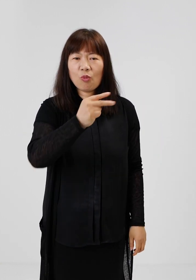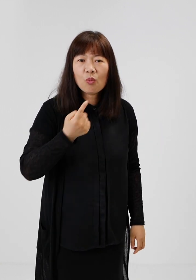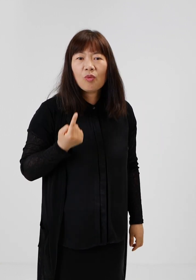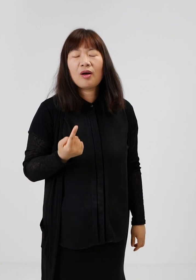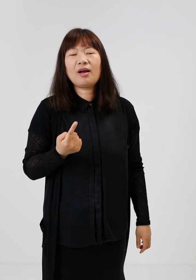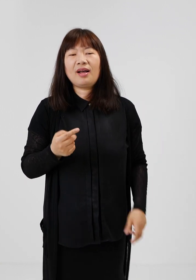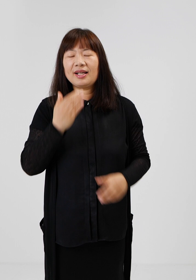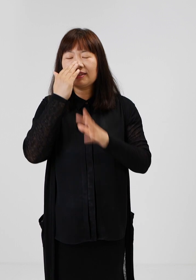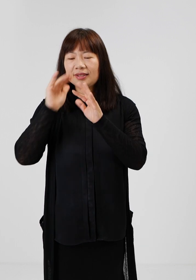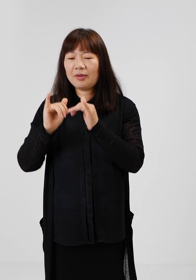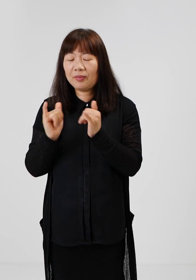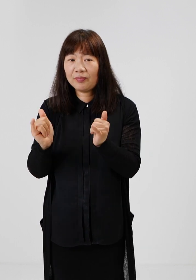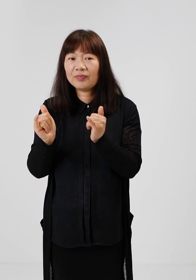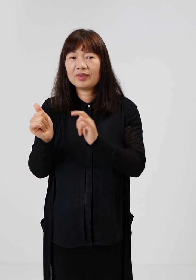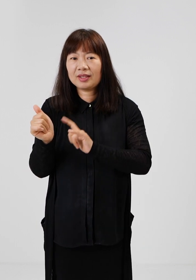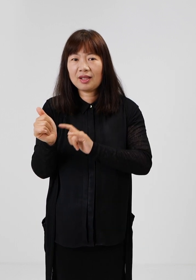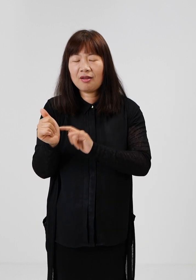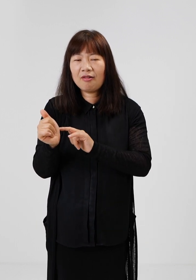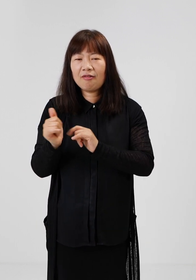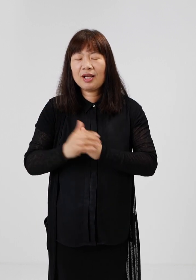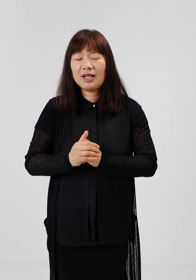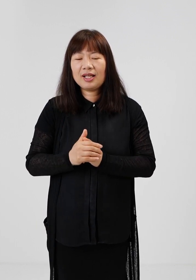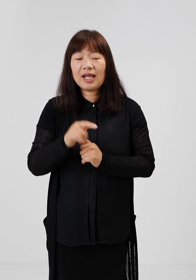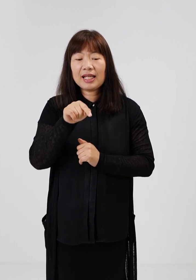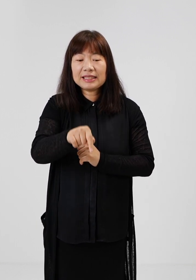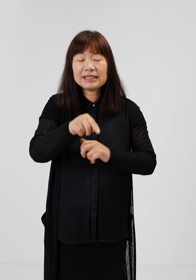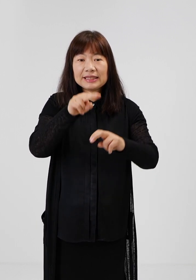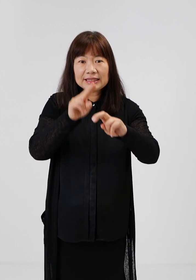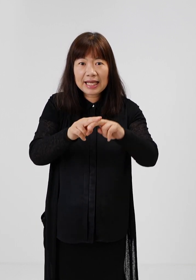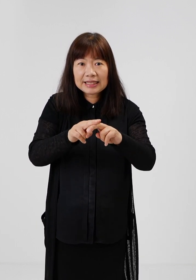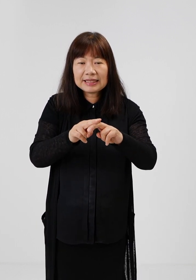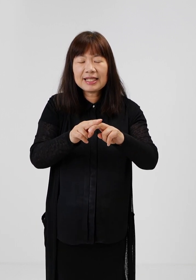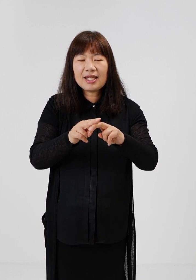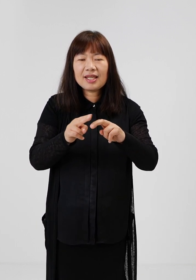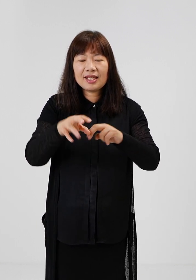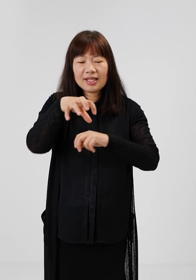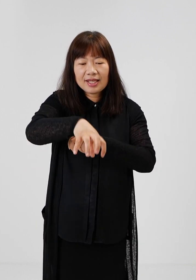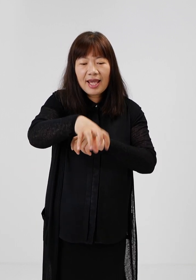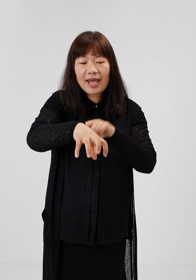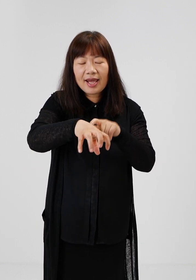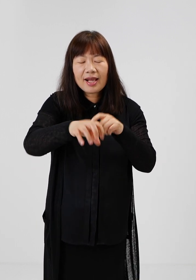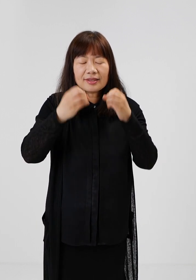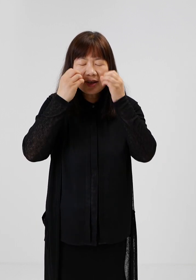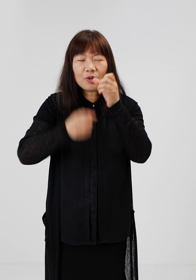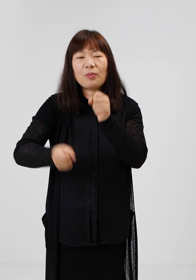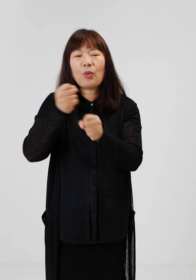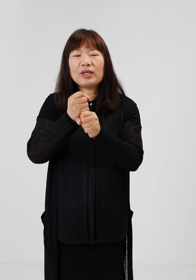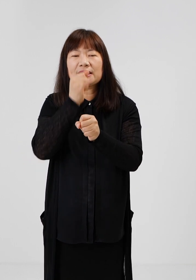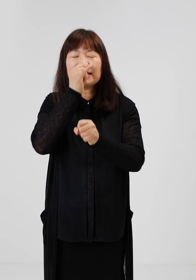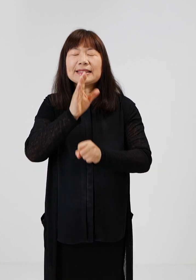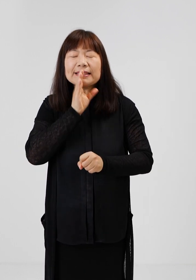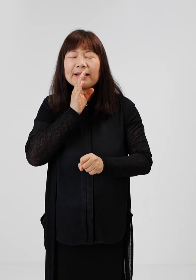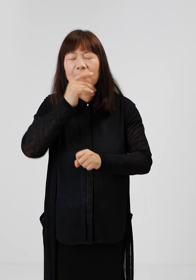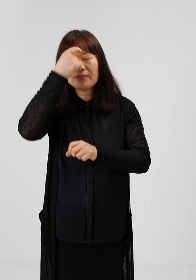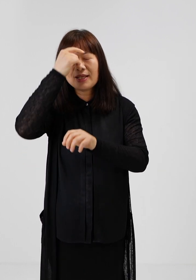돌아와 이스라엘 백성들이 그 터에다가 뭘 새롭게 복원하는 겁니까? 참된